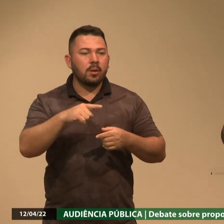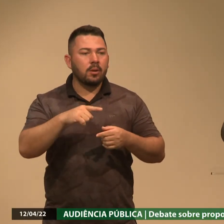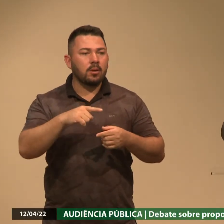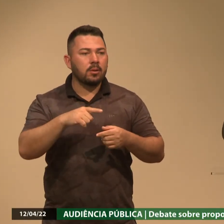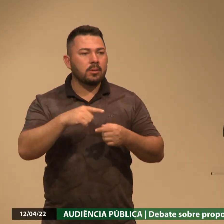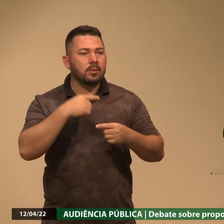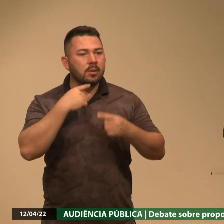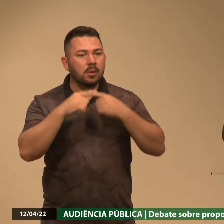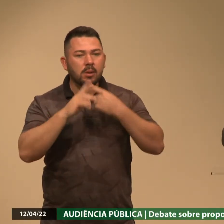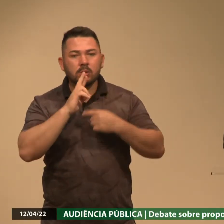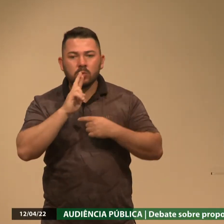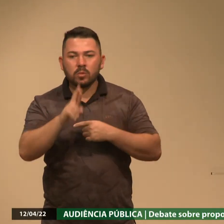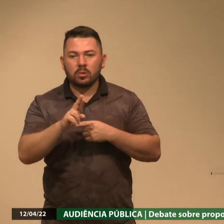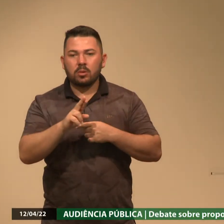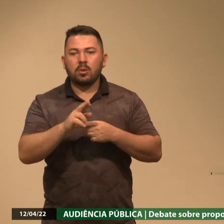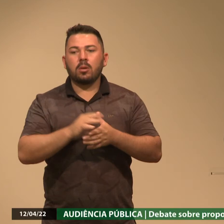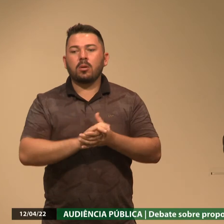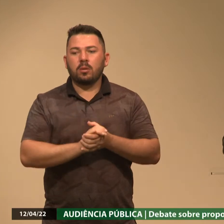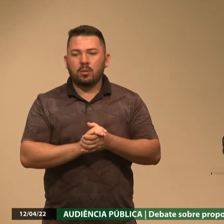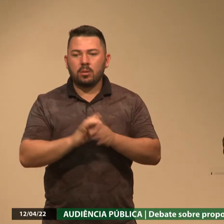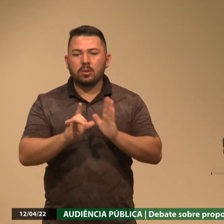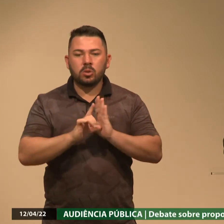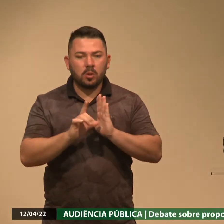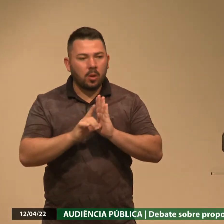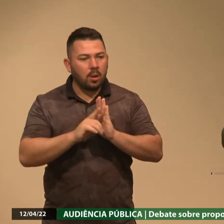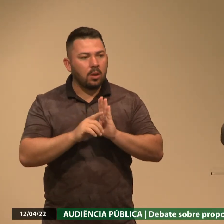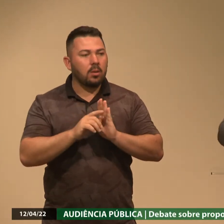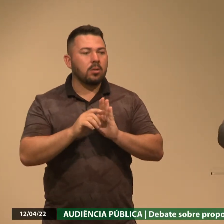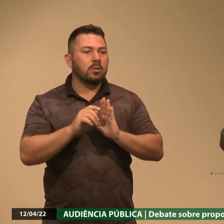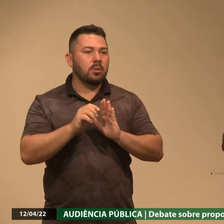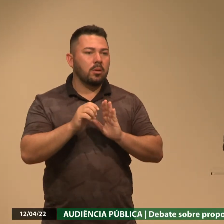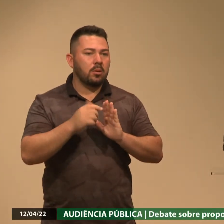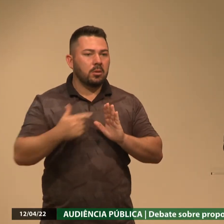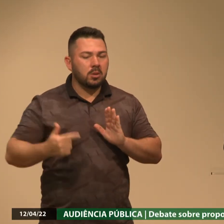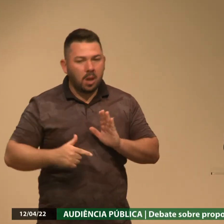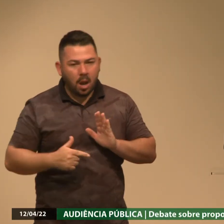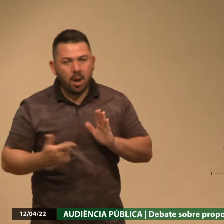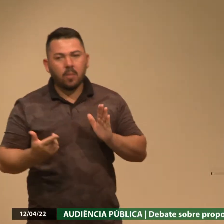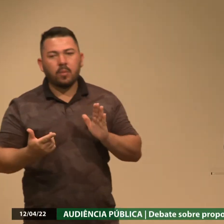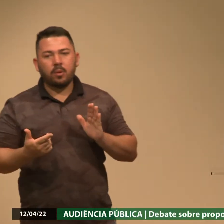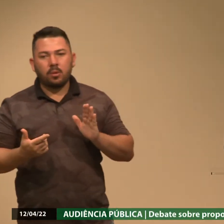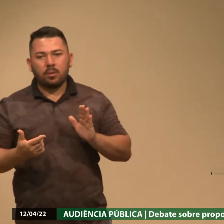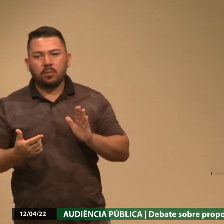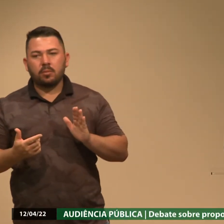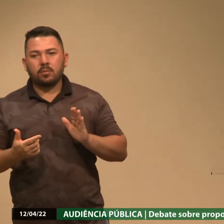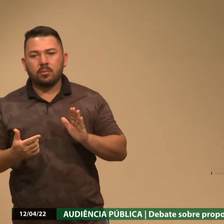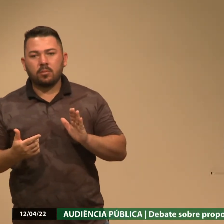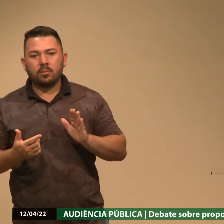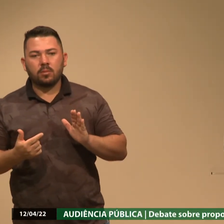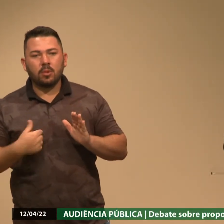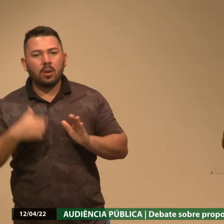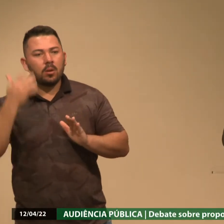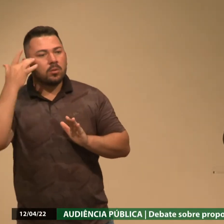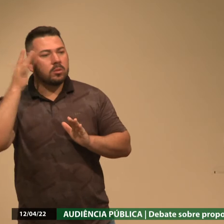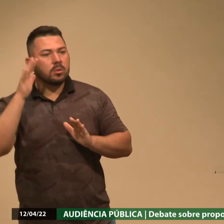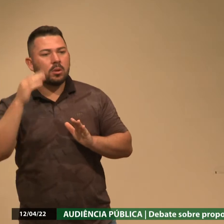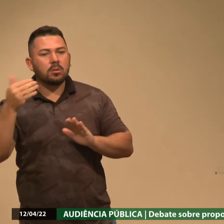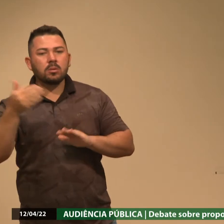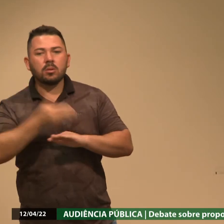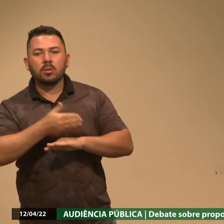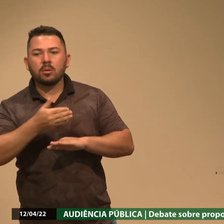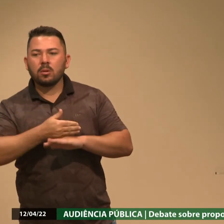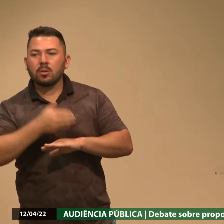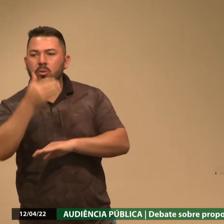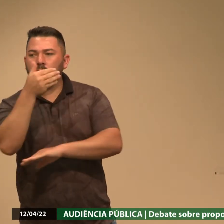dos clubes de tiro das lojas de armas dos estandes de tiro eu não sei se vê alguém representando o